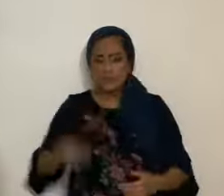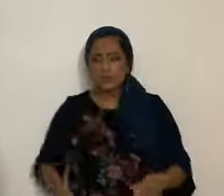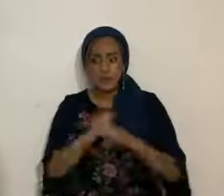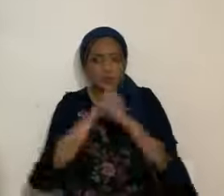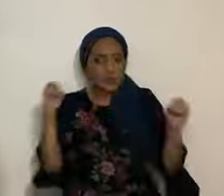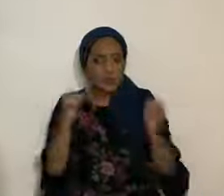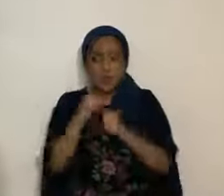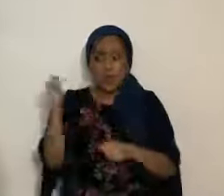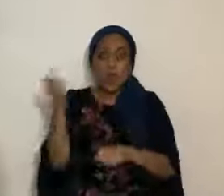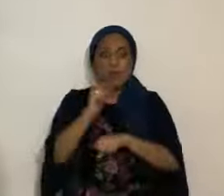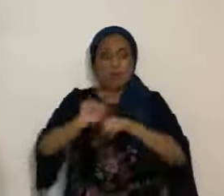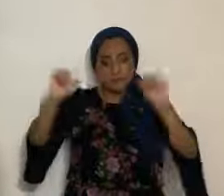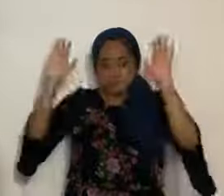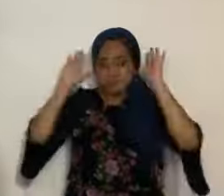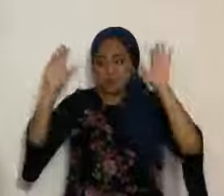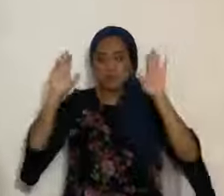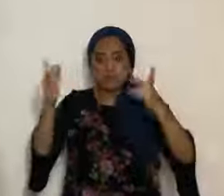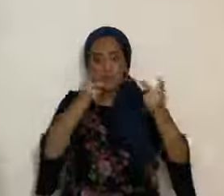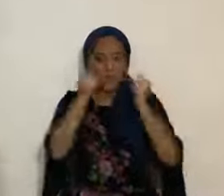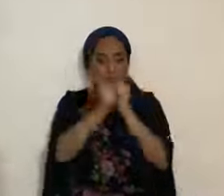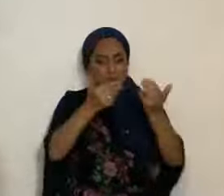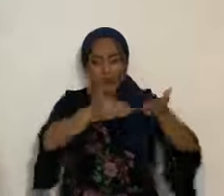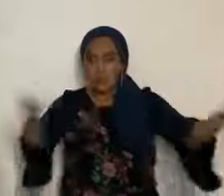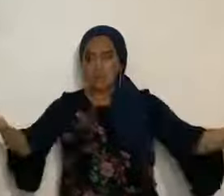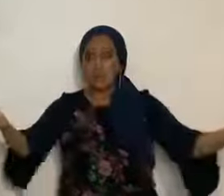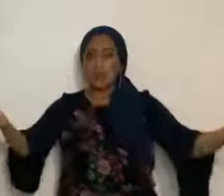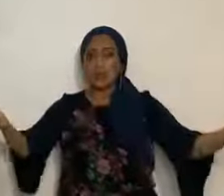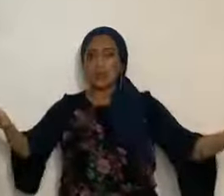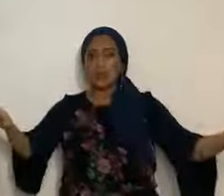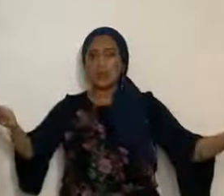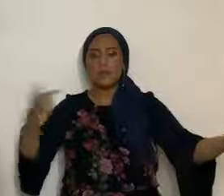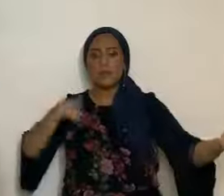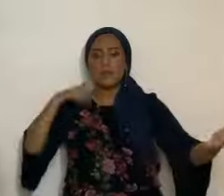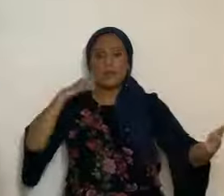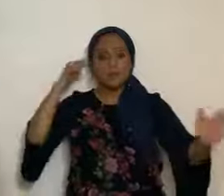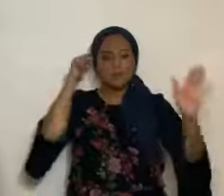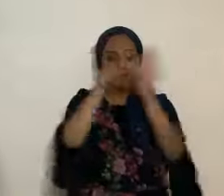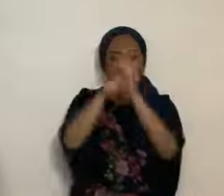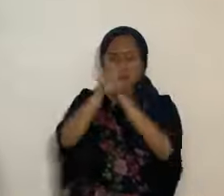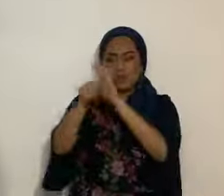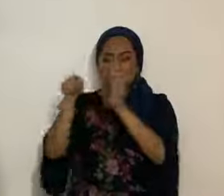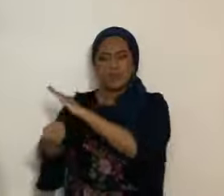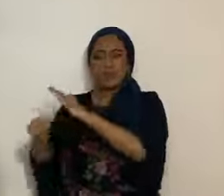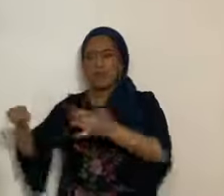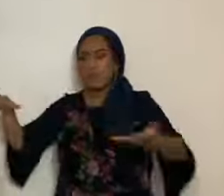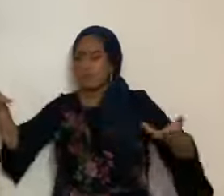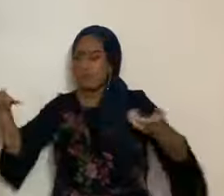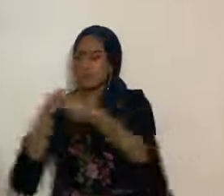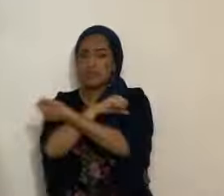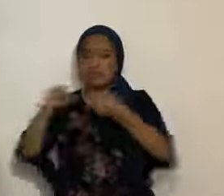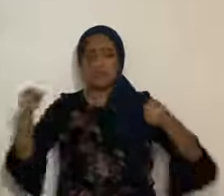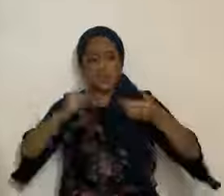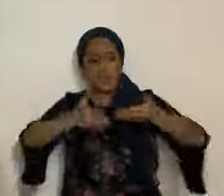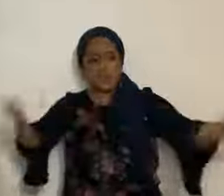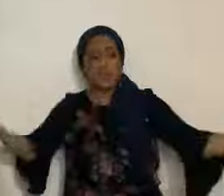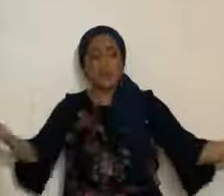las señales que he hecho en medio de ellos, yo los heriré de mortandad y los destruiré, y a ti te pondré